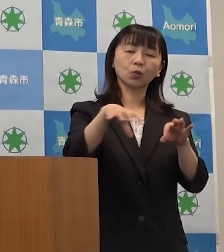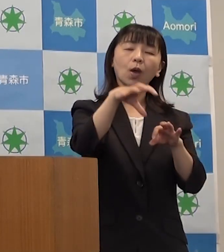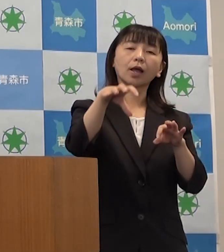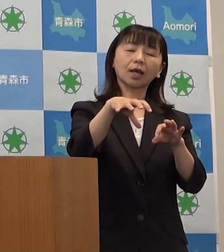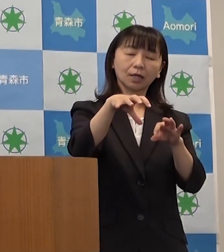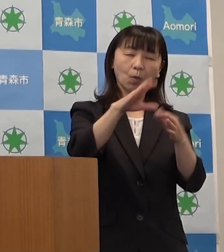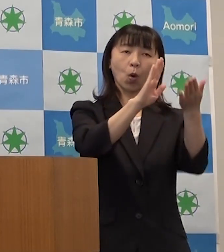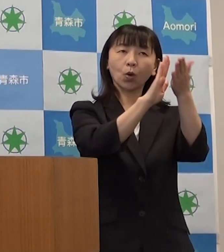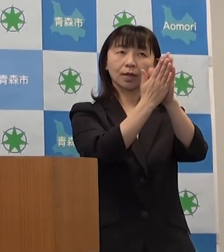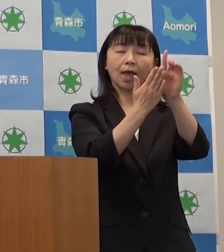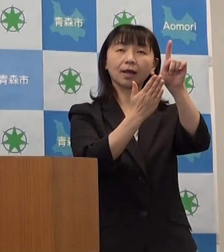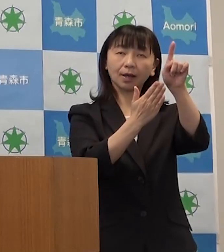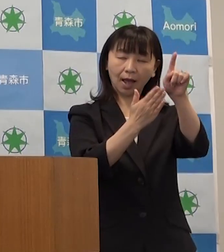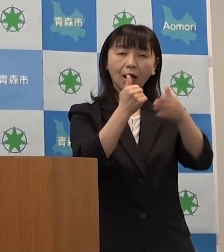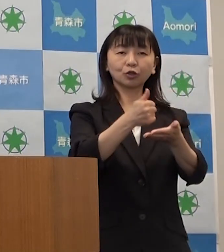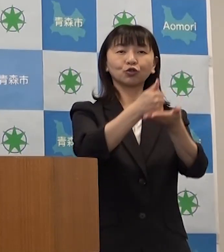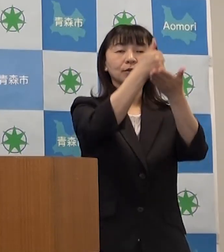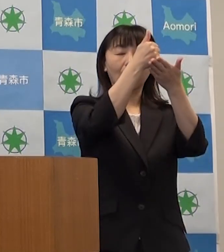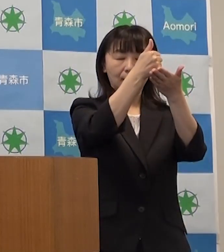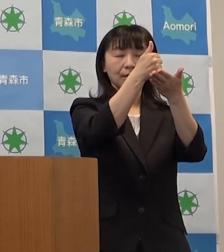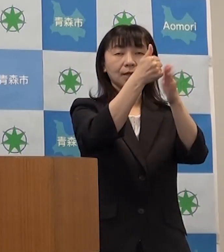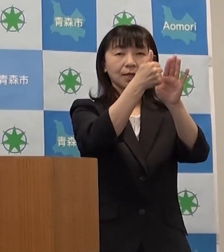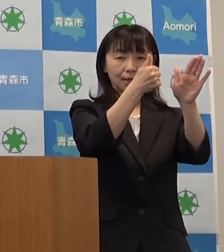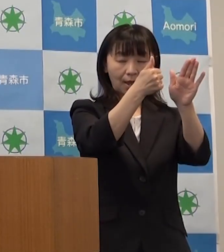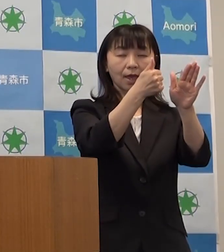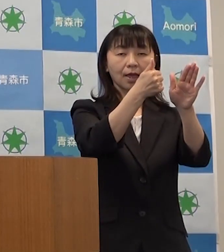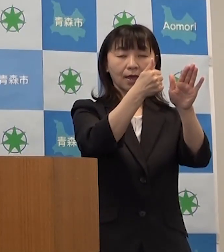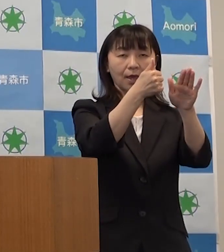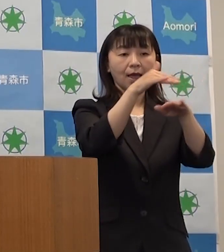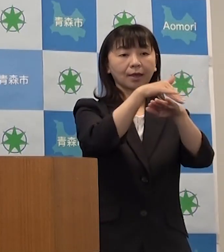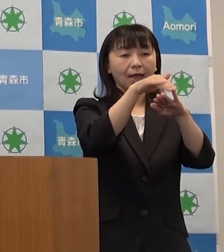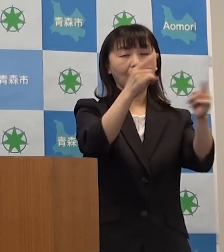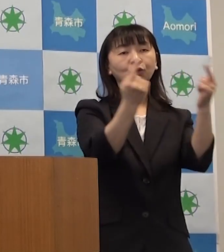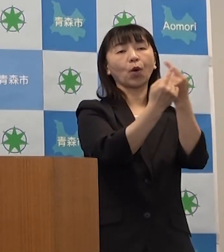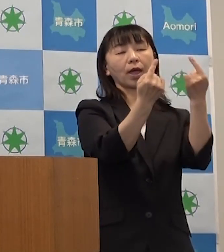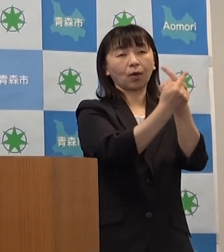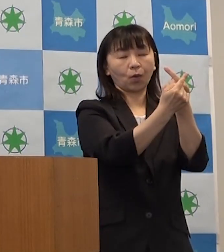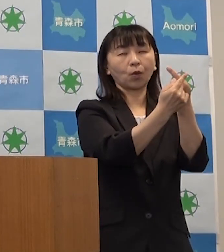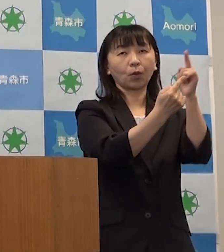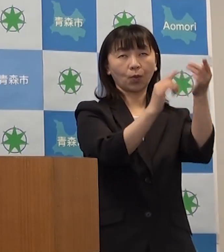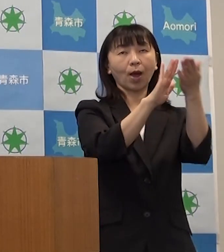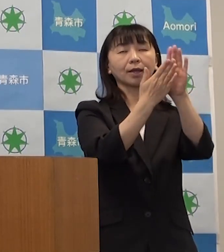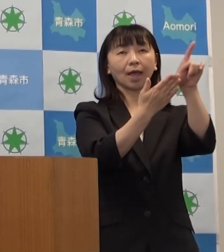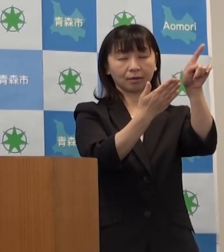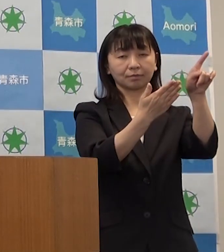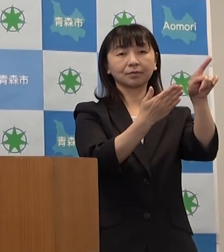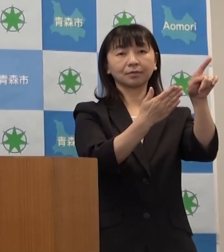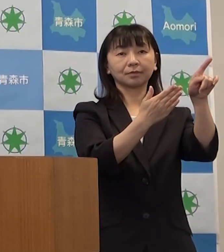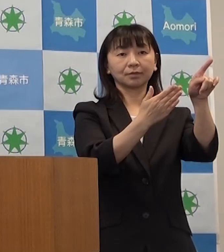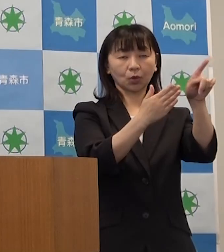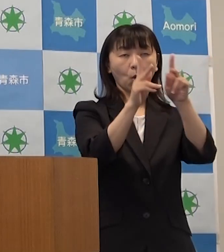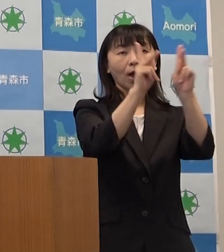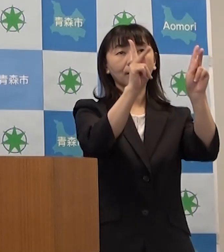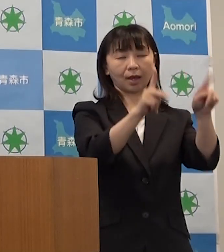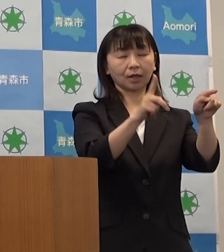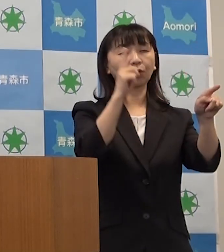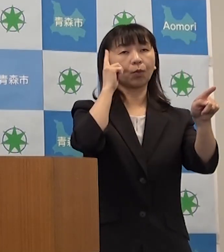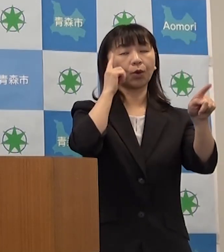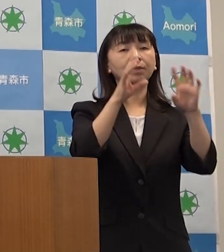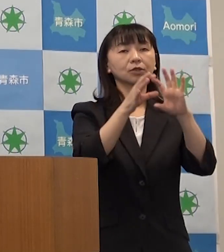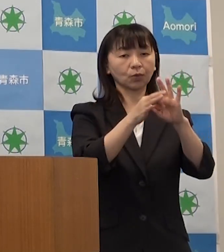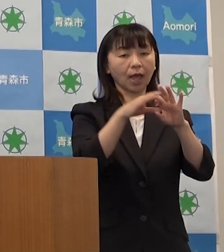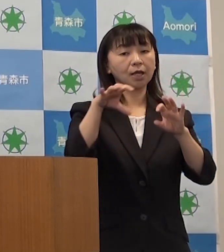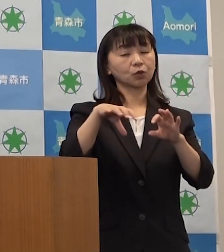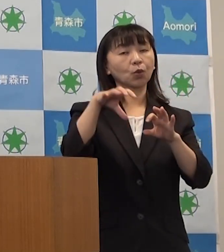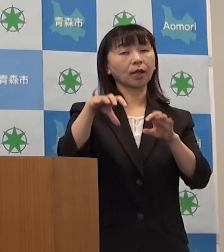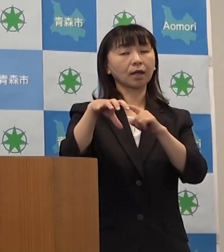り県が主体となって港湾計画の変更とかですね、その辺は県が主体となって取り組むべき課題でありますので、そこに